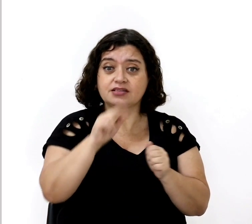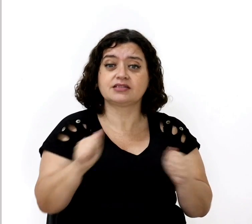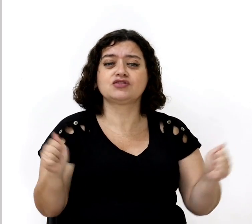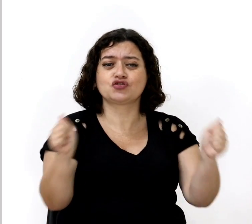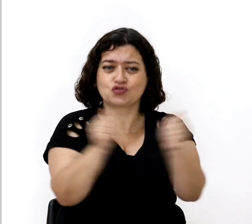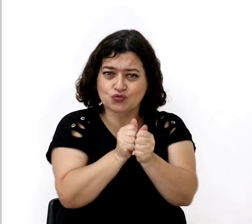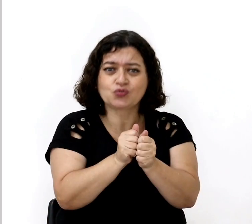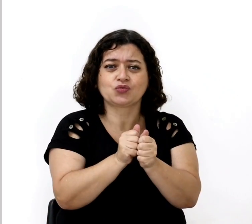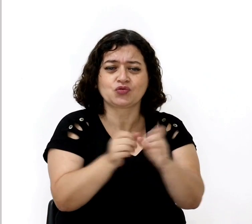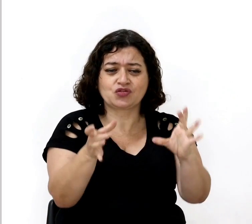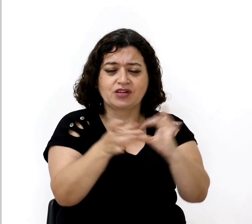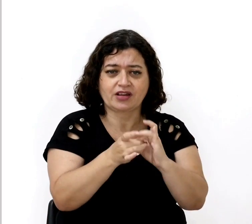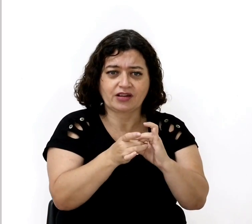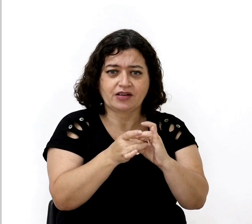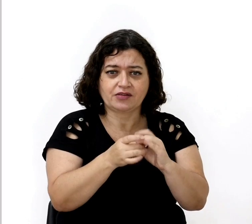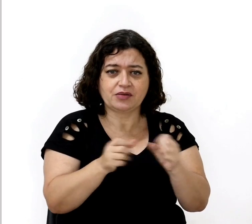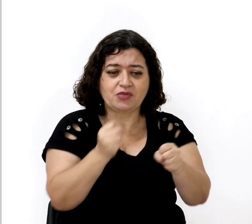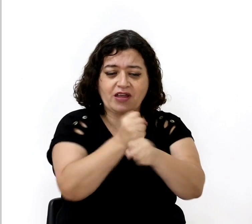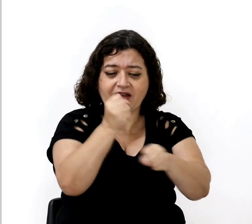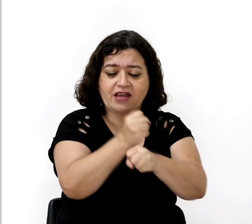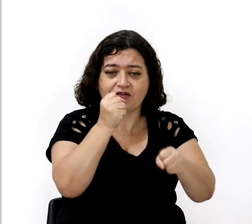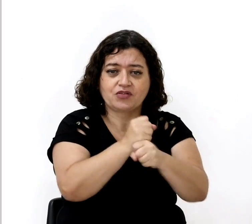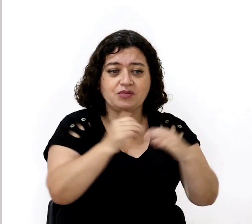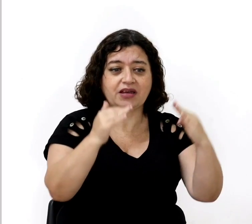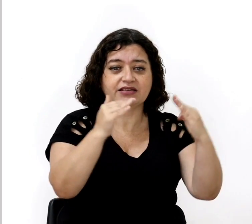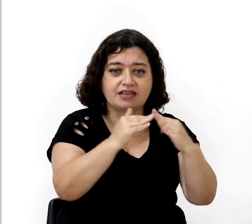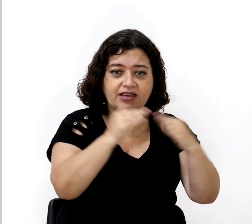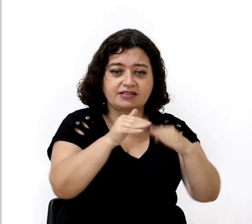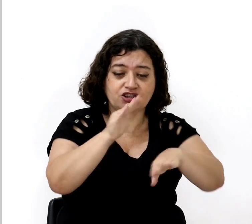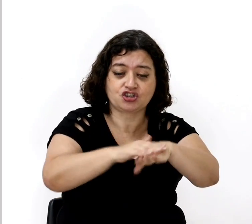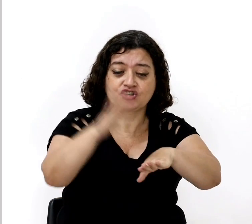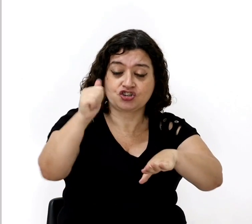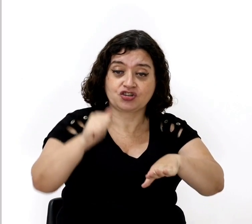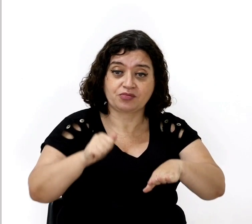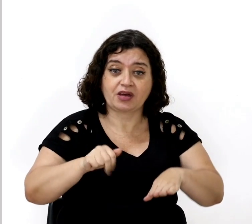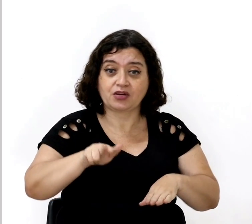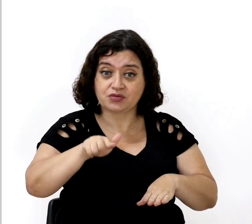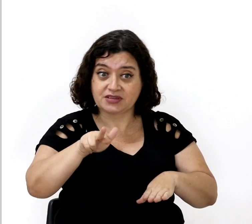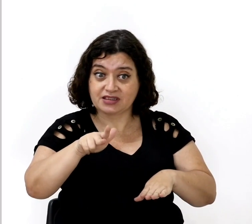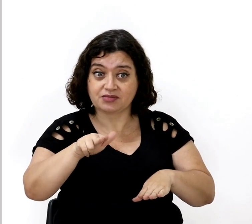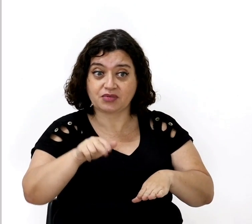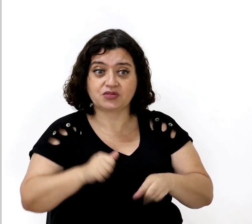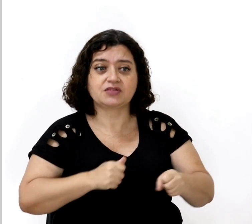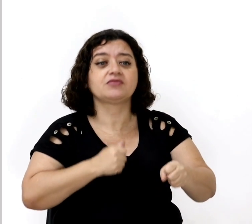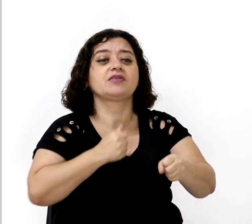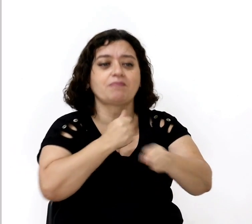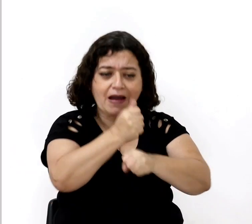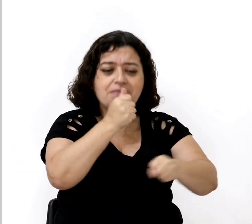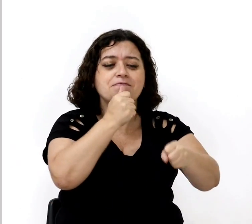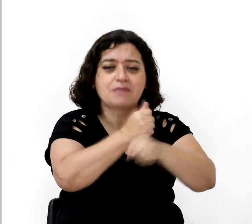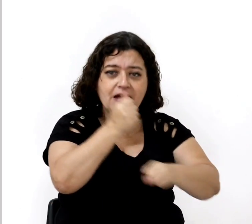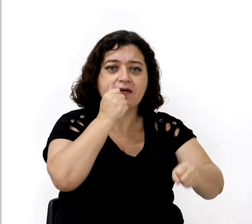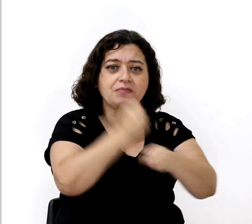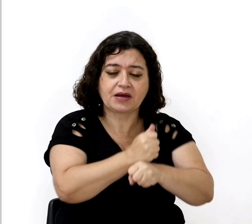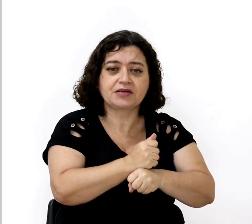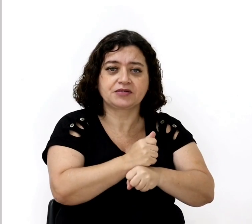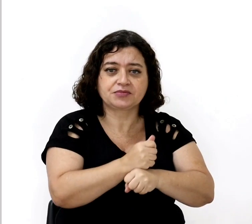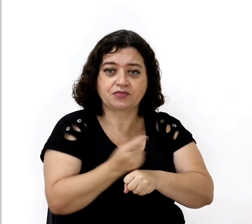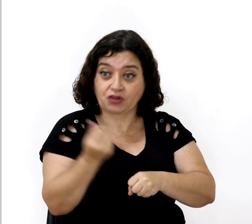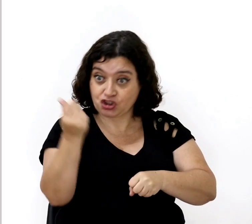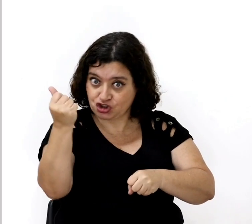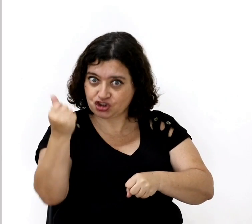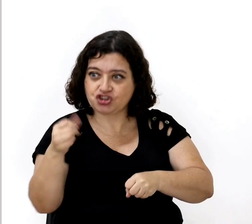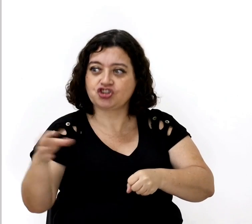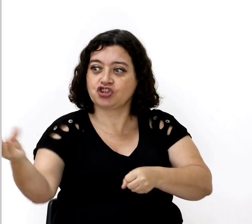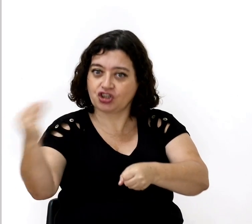vamos reformar a casa dessa senhora? E eles juntaram os irmãos Vamos lá. Juntaram a